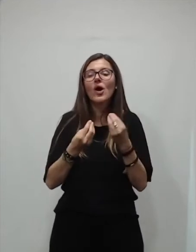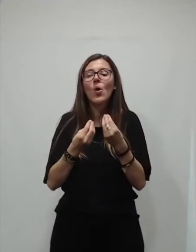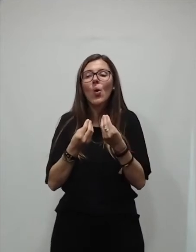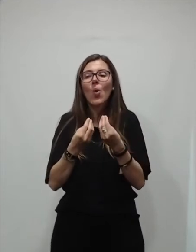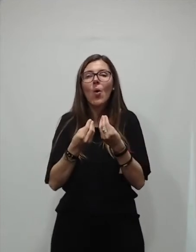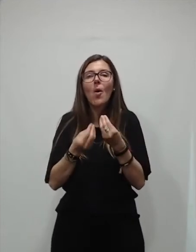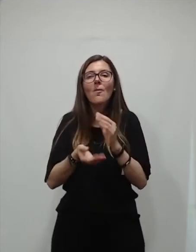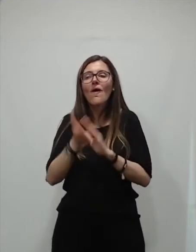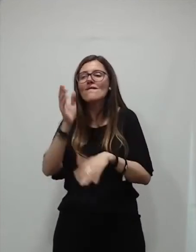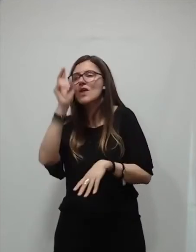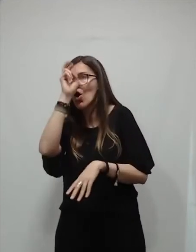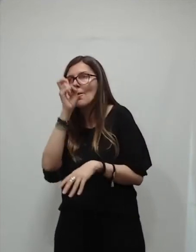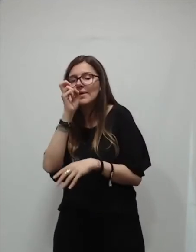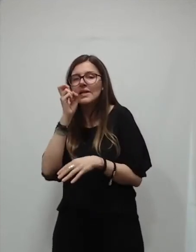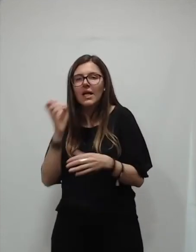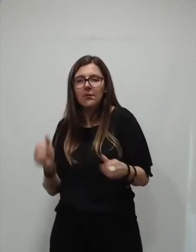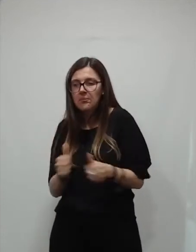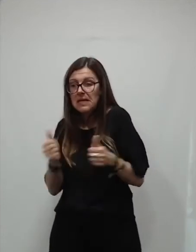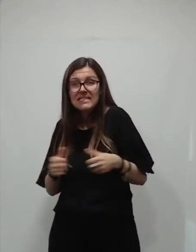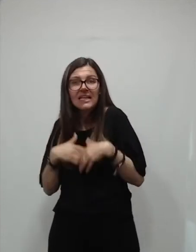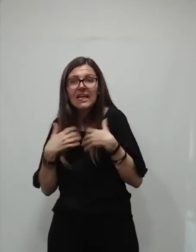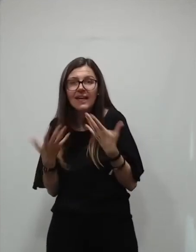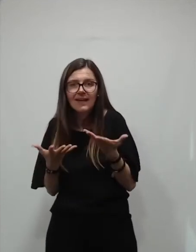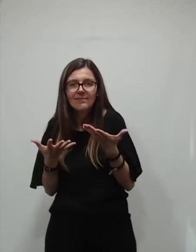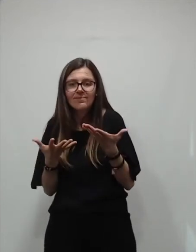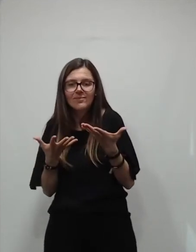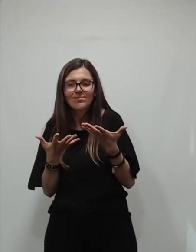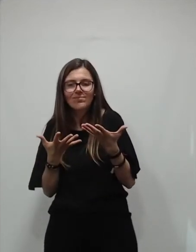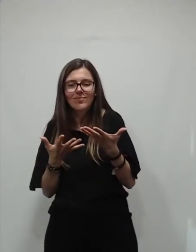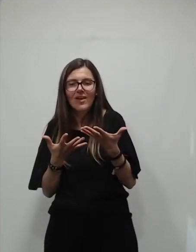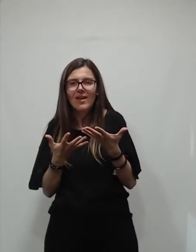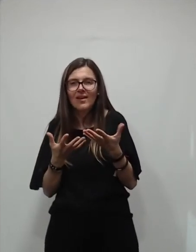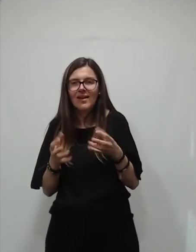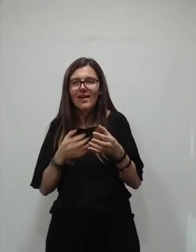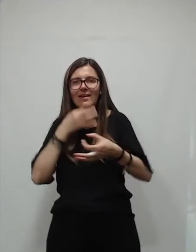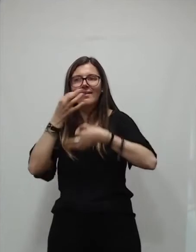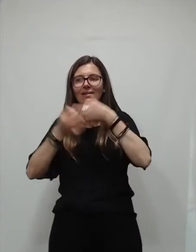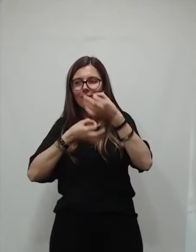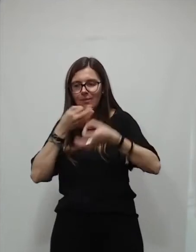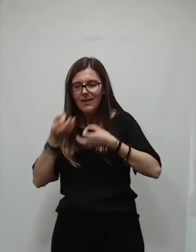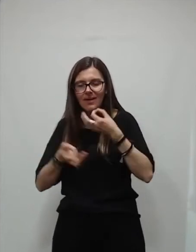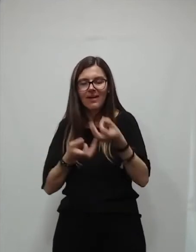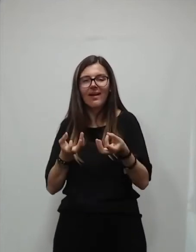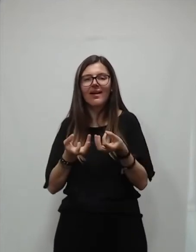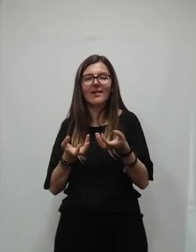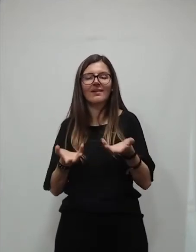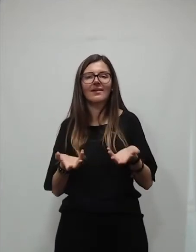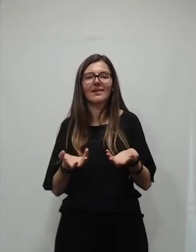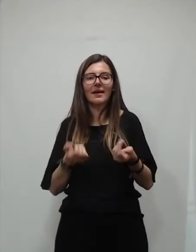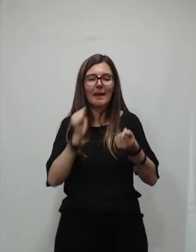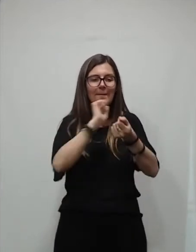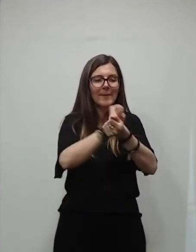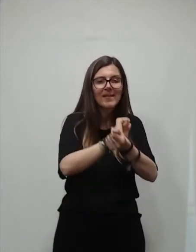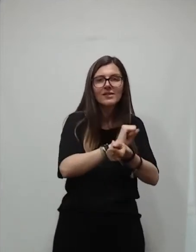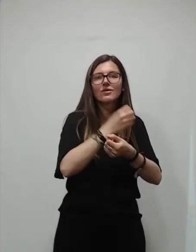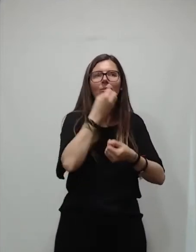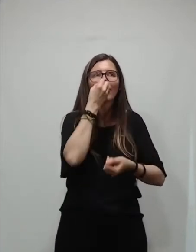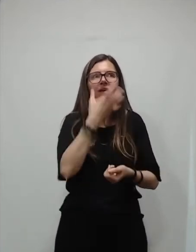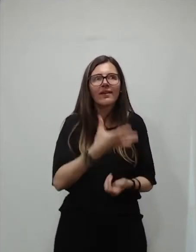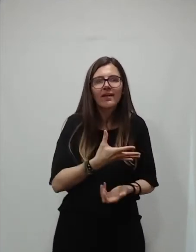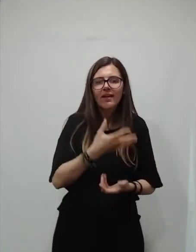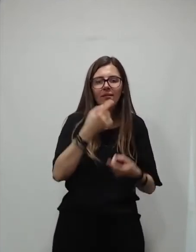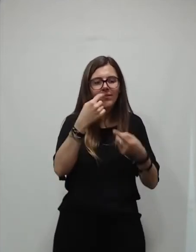¿no? Porque además esto también confluye con el hecho de que las instituciones monovalentes ancillarias van a tener que cerrar en el 2025, ¿no? Que es allí donde